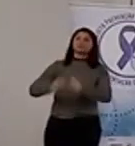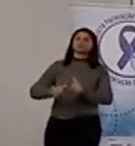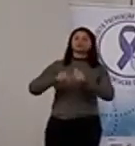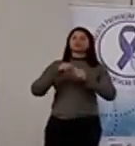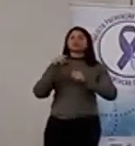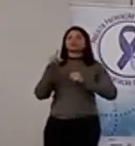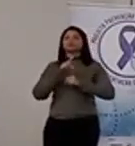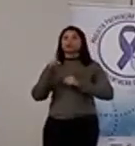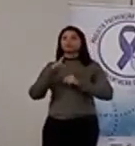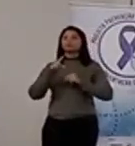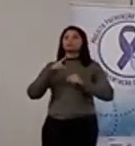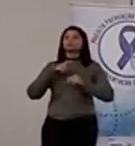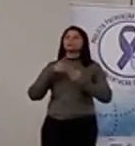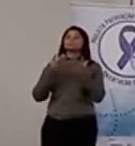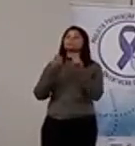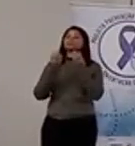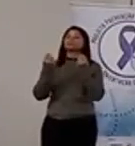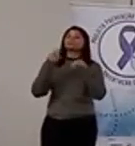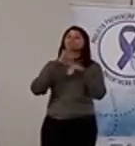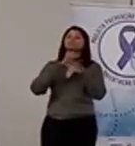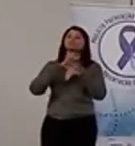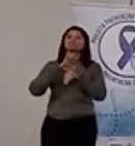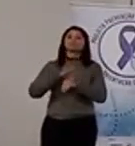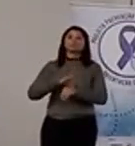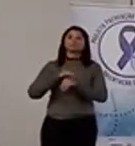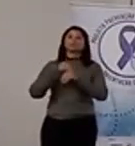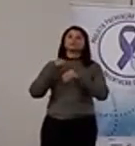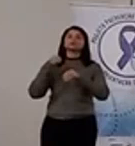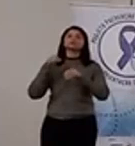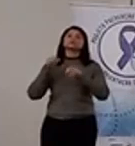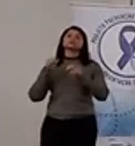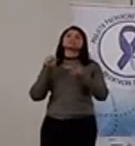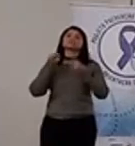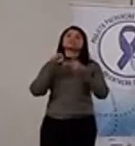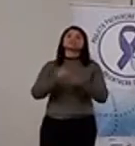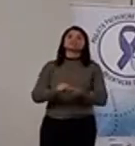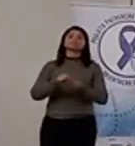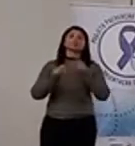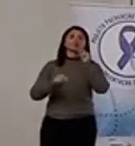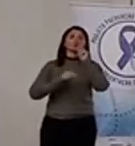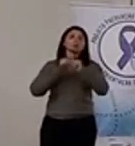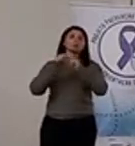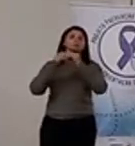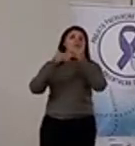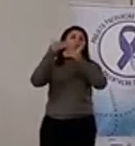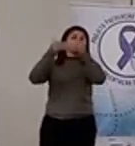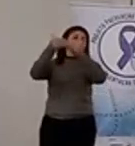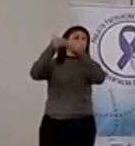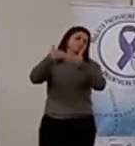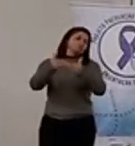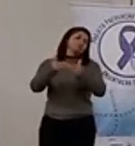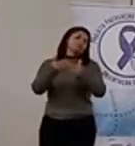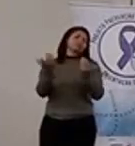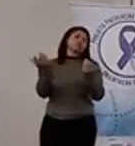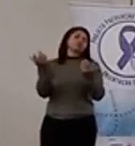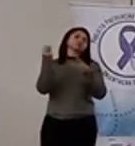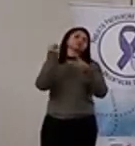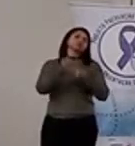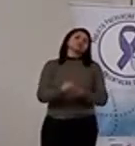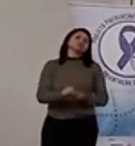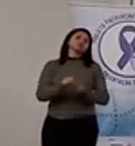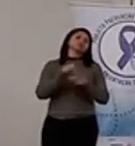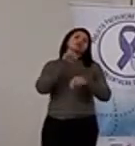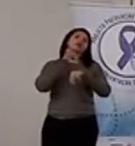dessas doenças são progressivas. Então, por mais que você esteja em tratamento, é como se você conseguisse apenas conter aquela